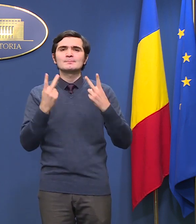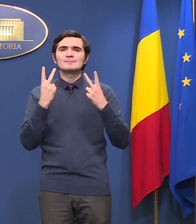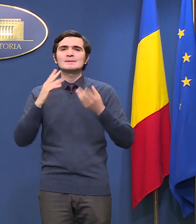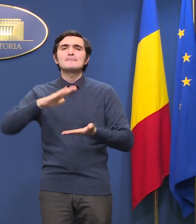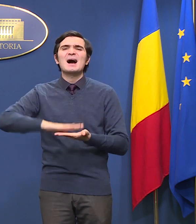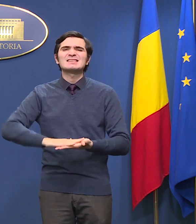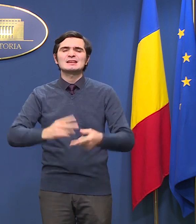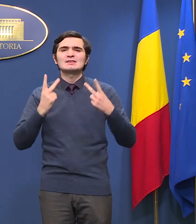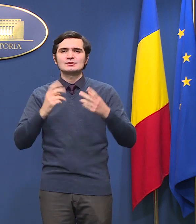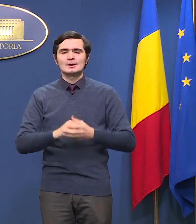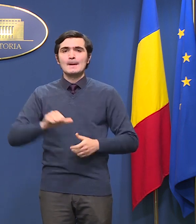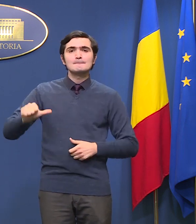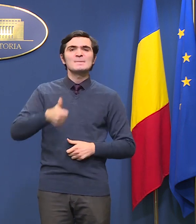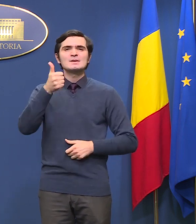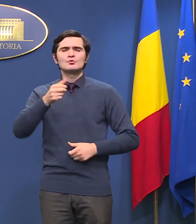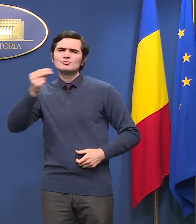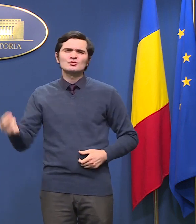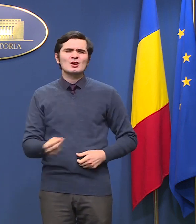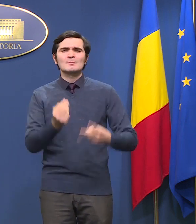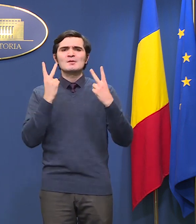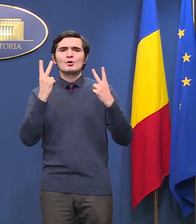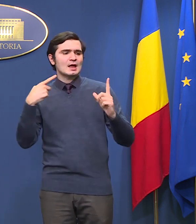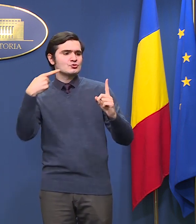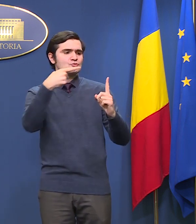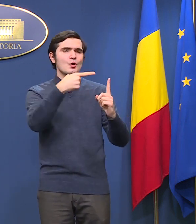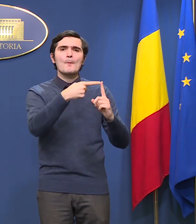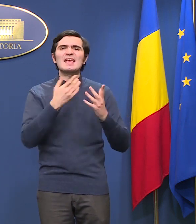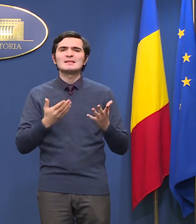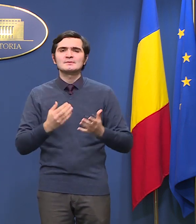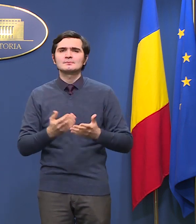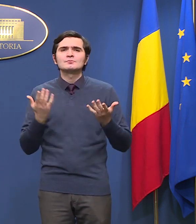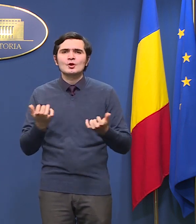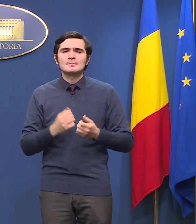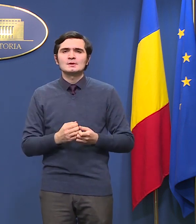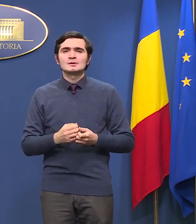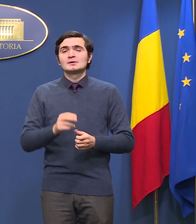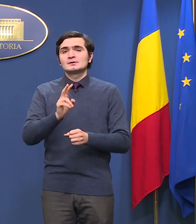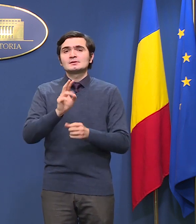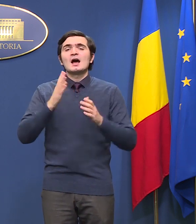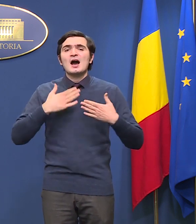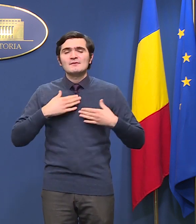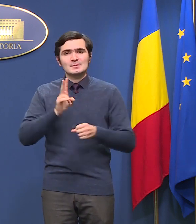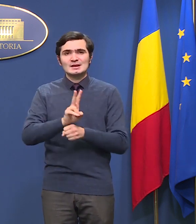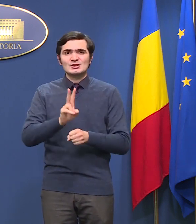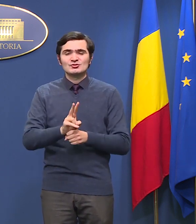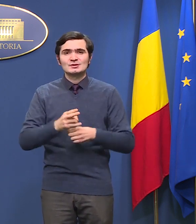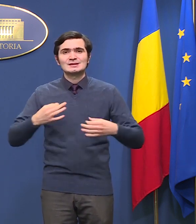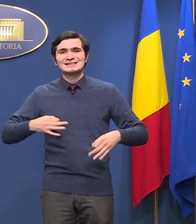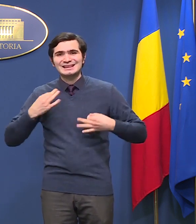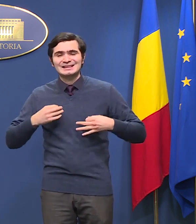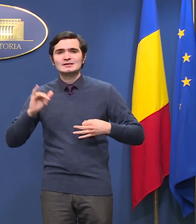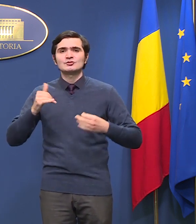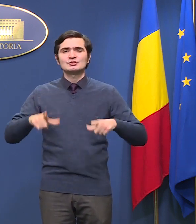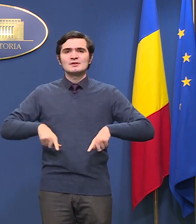cel mai important obiectiv pe care îl avem este să avem grijă de sănătatea, de viața